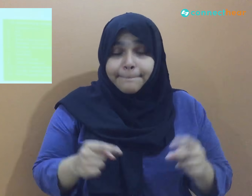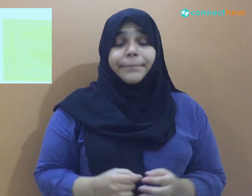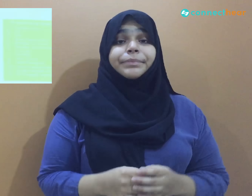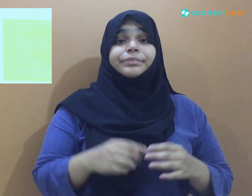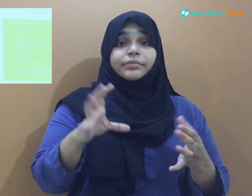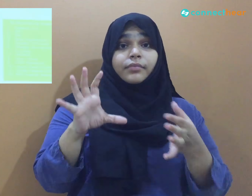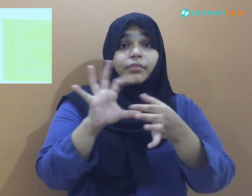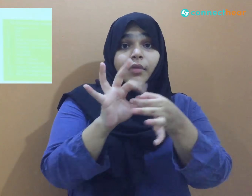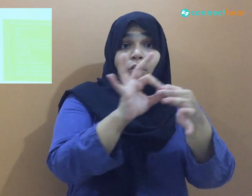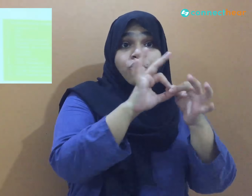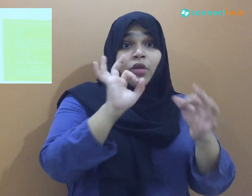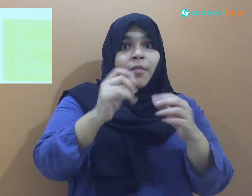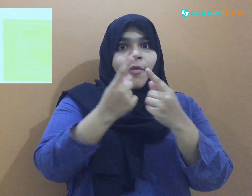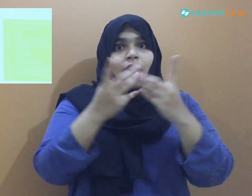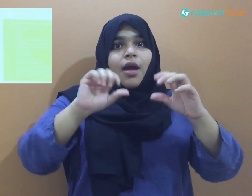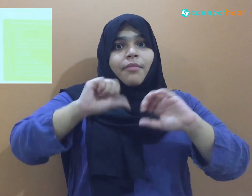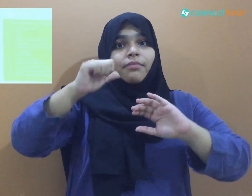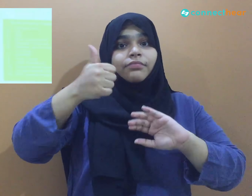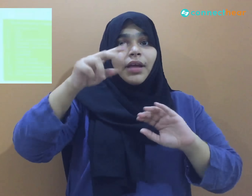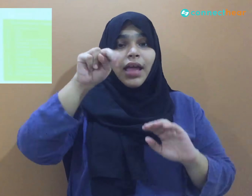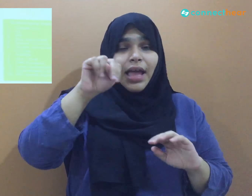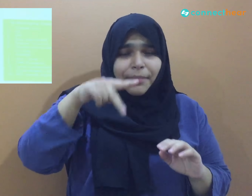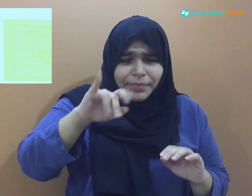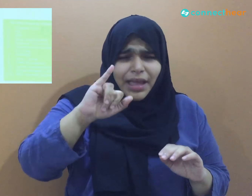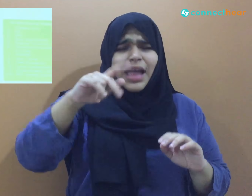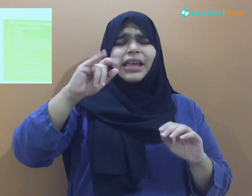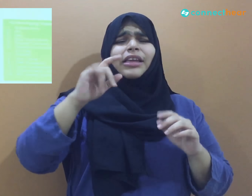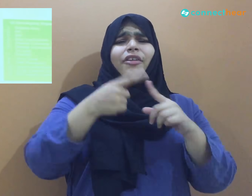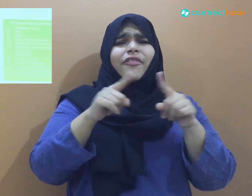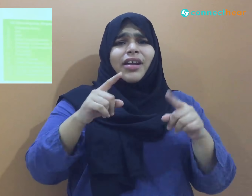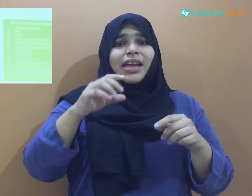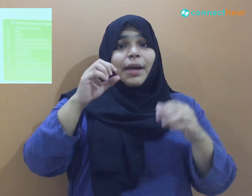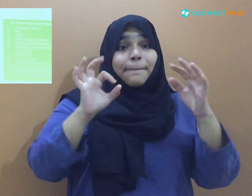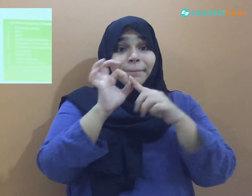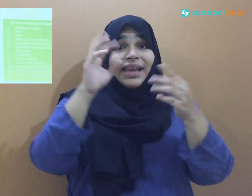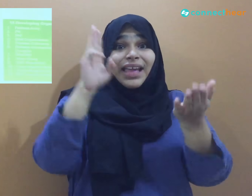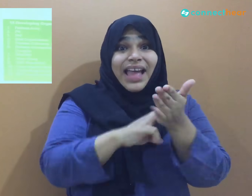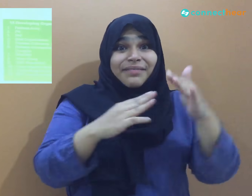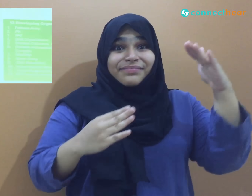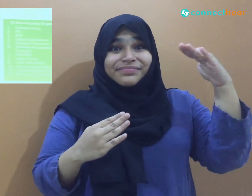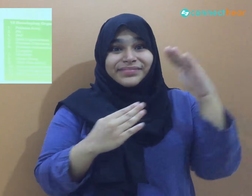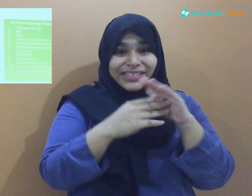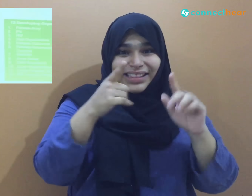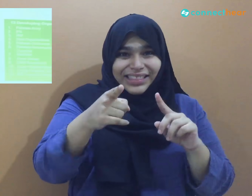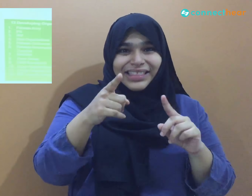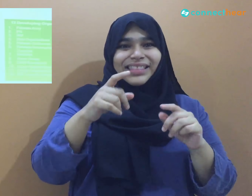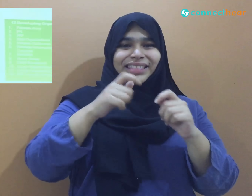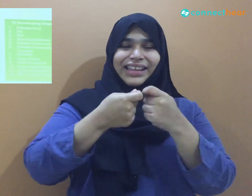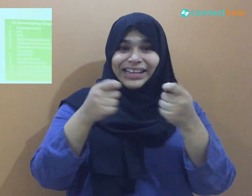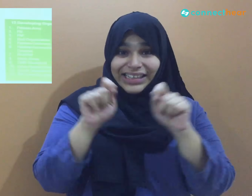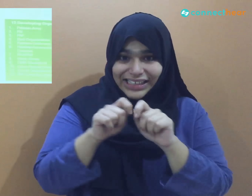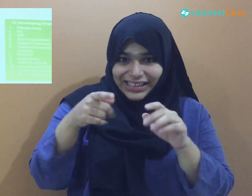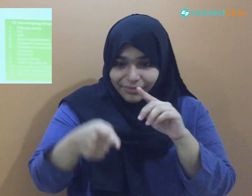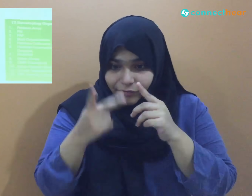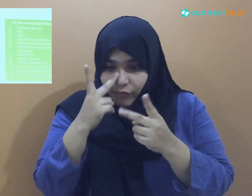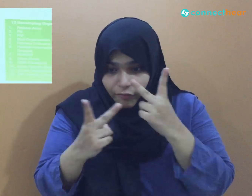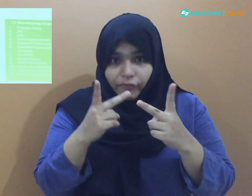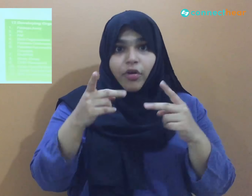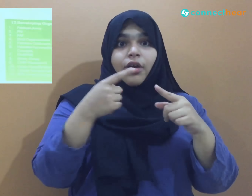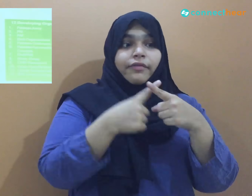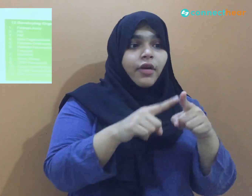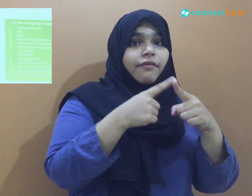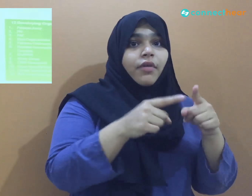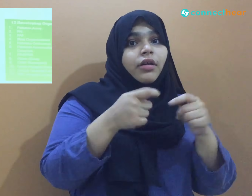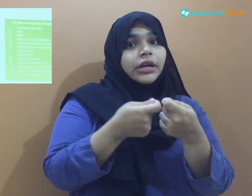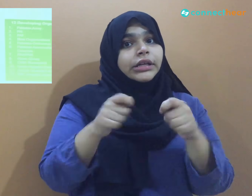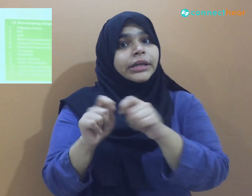تھی, منسٹری آف INP تھی, NCOC تھی, پرائم منسٹر ٹاسک فورس جو ہے سر ڈاکٹر عطاء الرحمان صاحب کے انڈر, NDMA